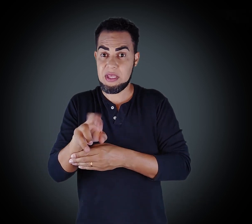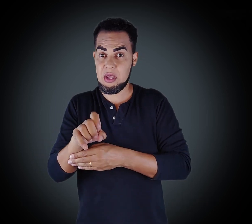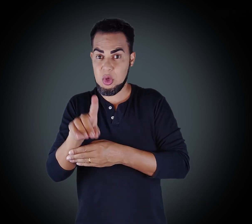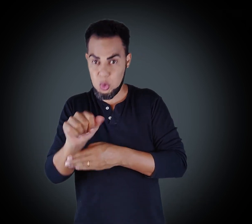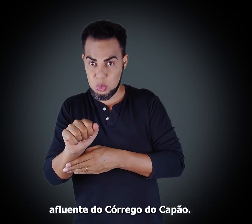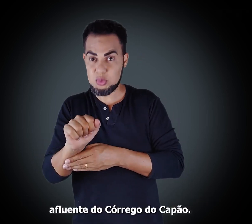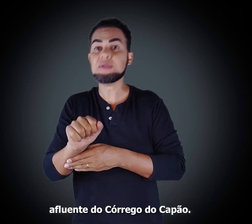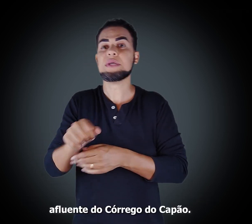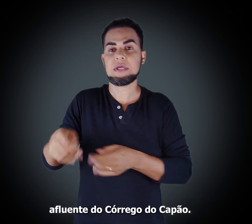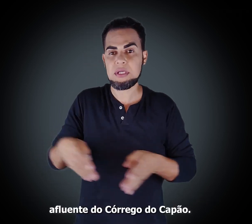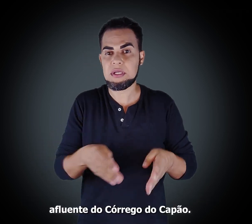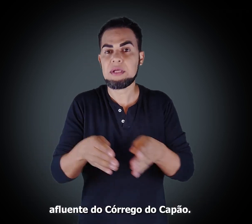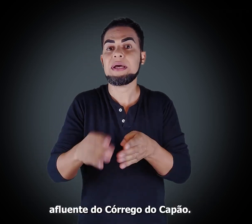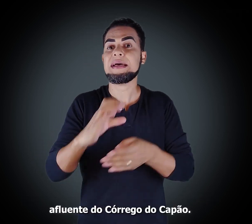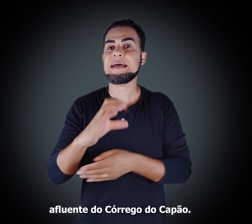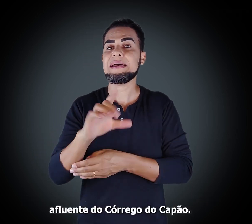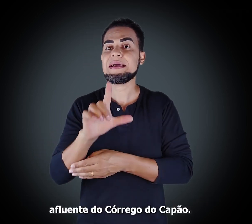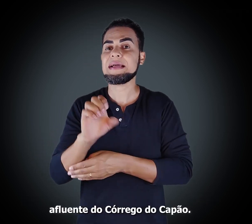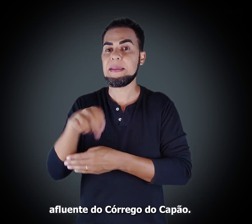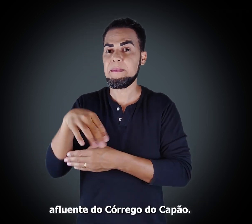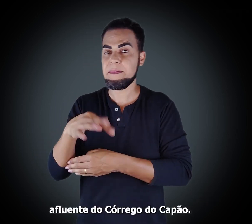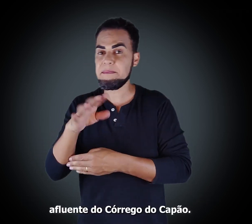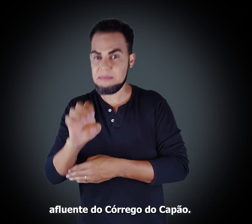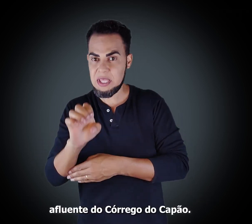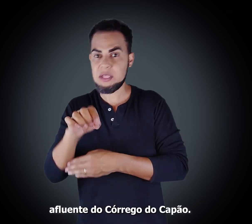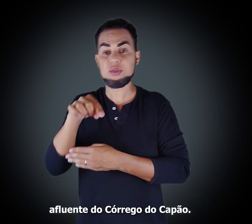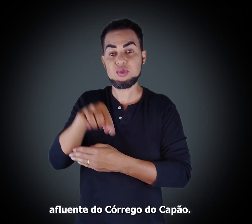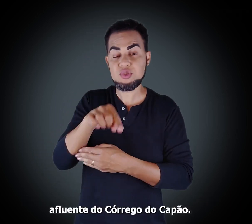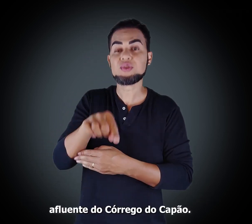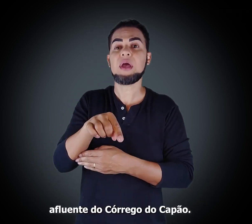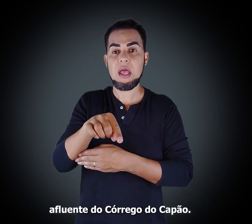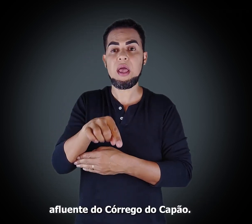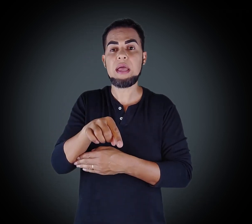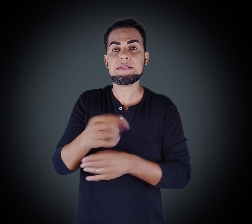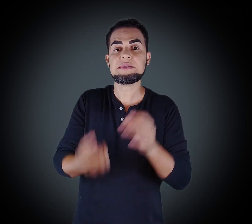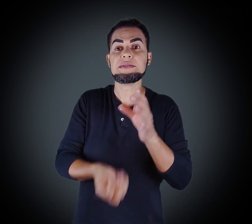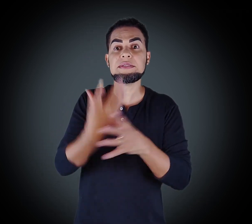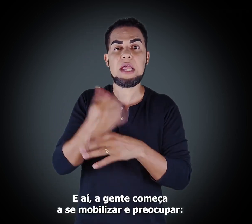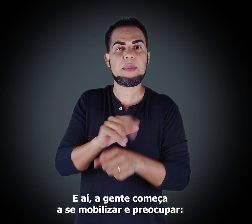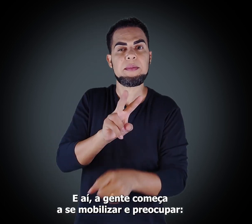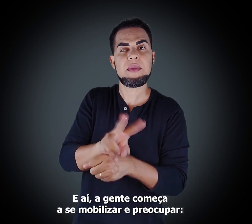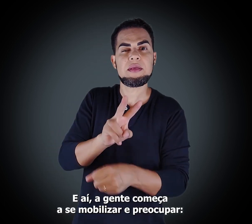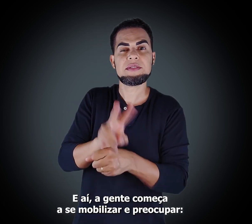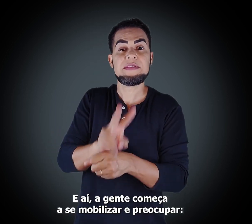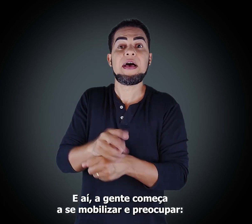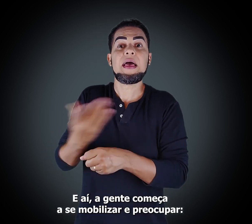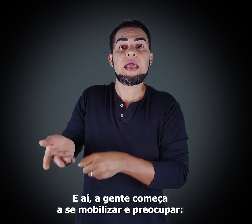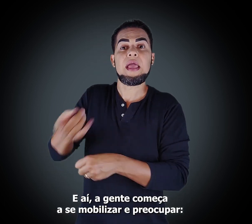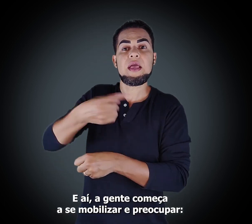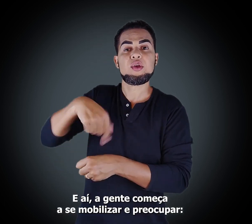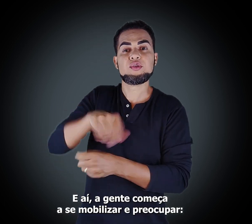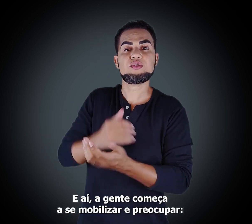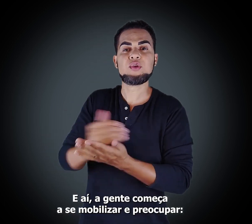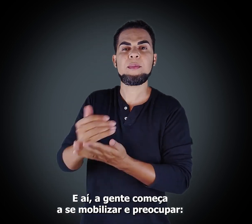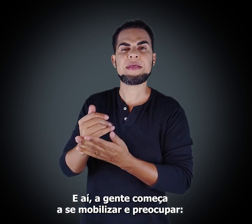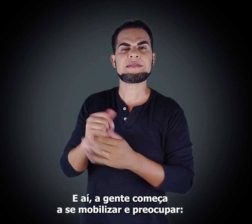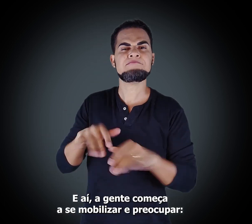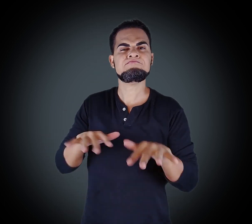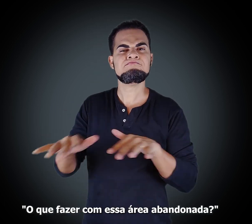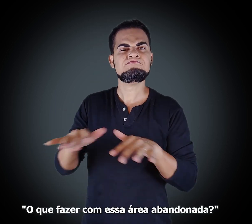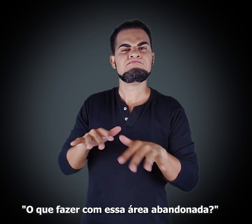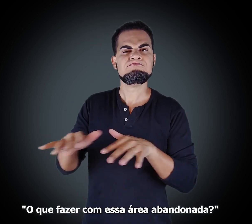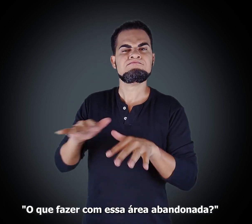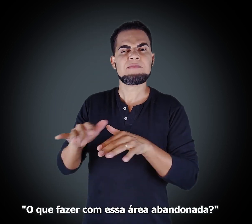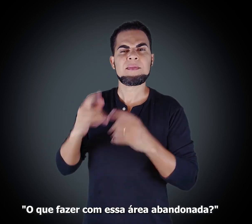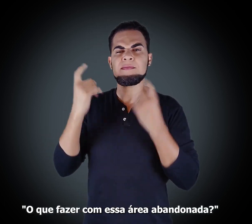Clemente, afluente do córrego Capão. Aí a gente começa a se mobilizar e preocupar.